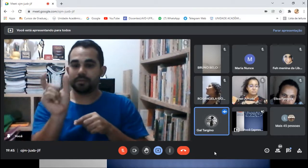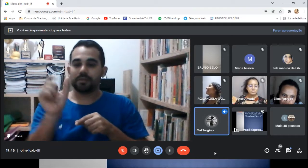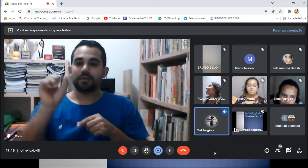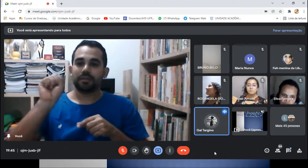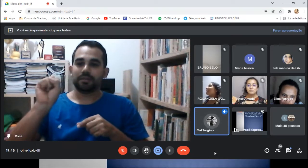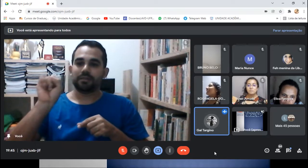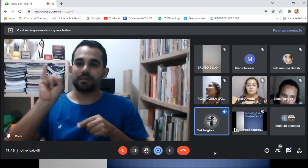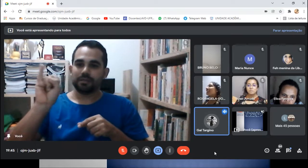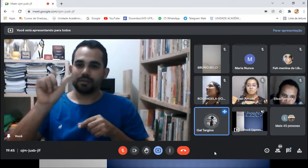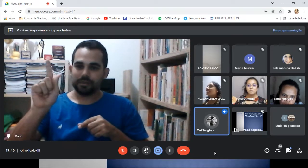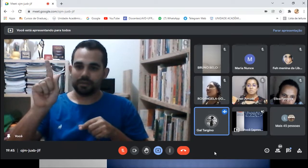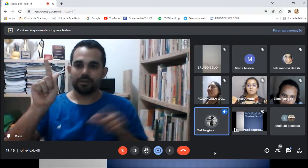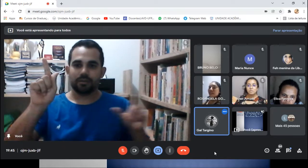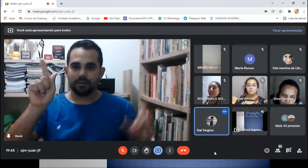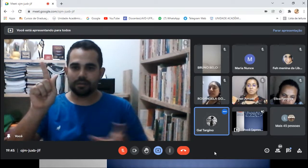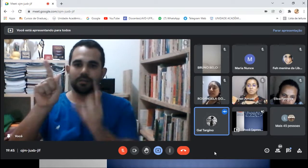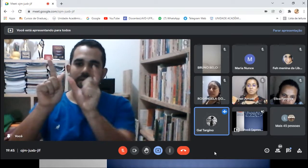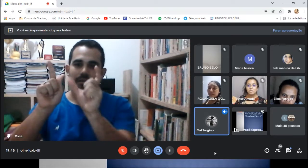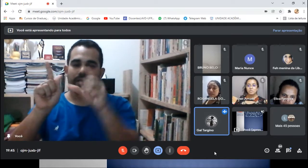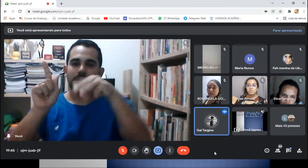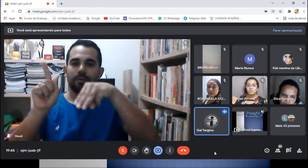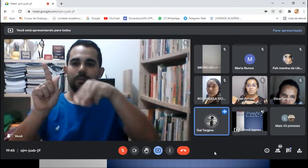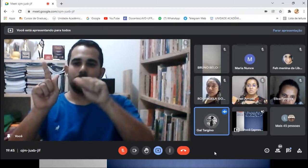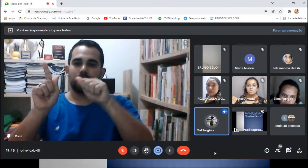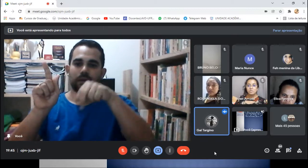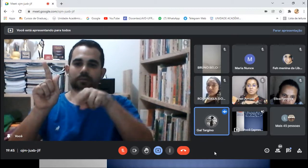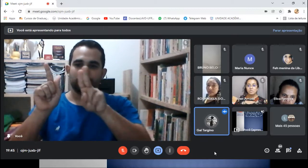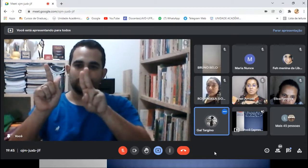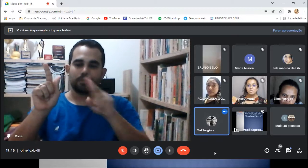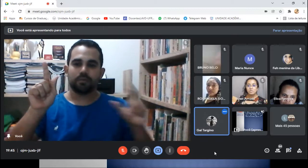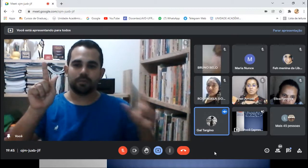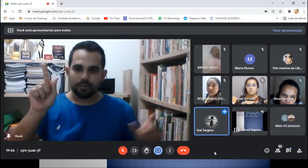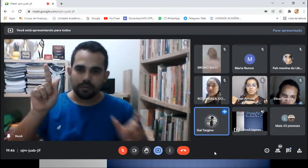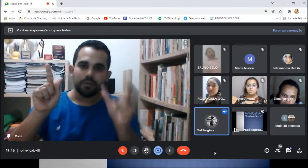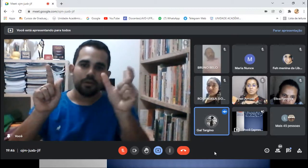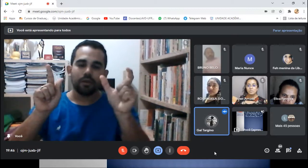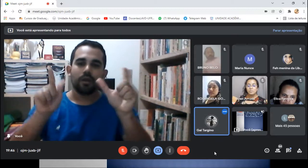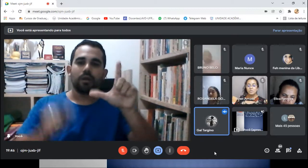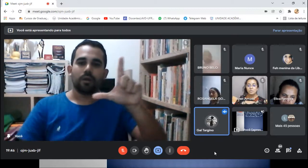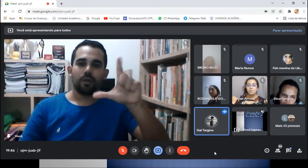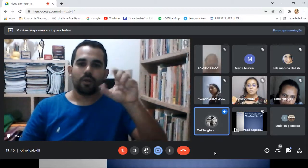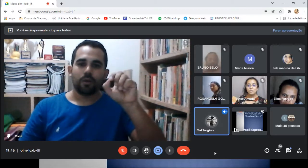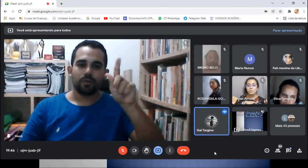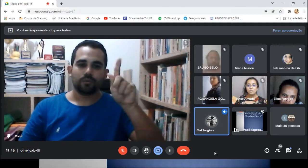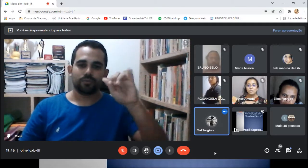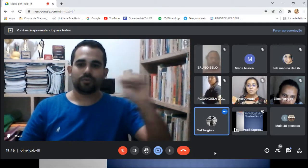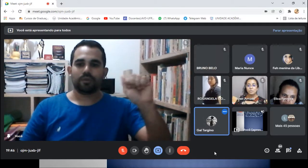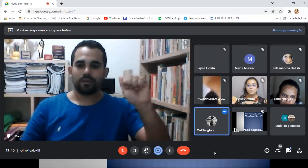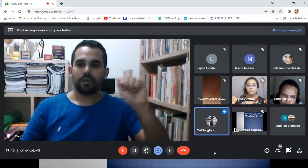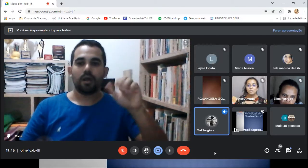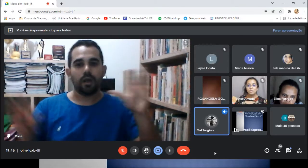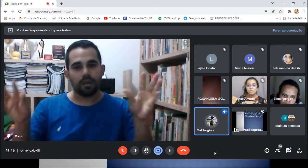vocês perceberam, né, que a palavra sig, ela é completa por manu e a